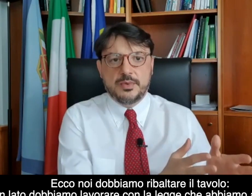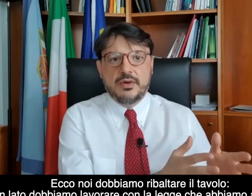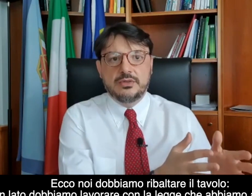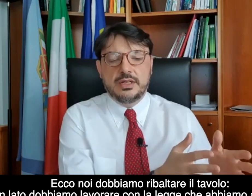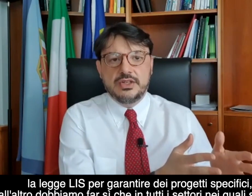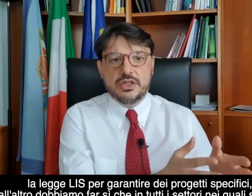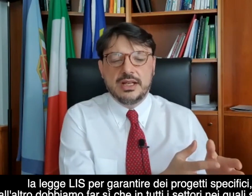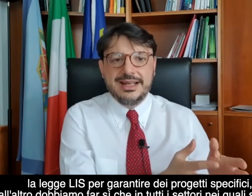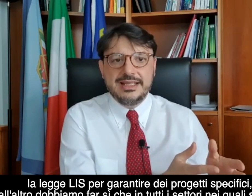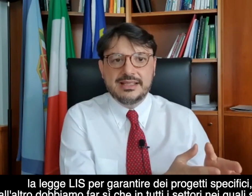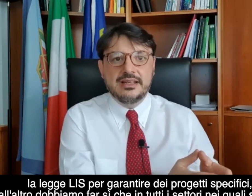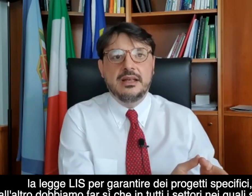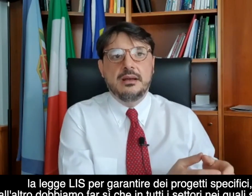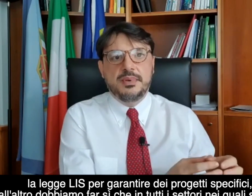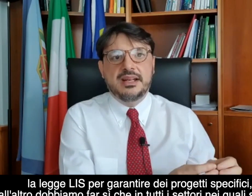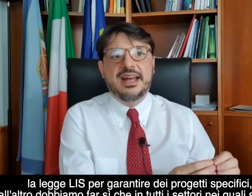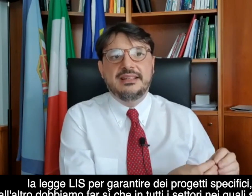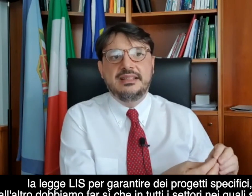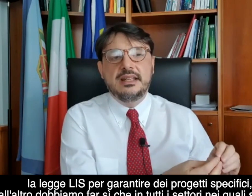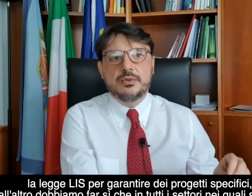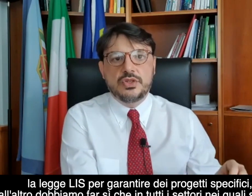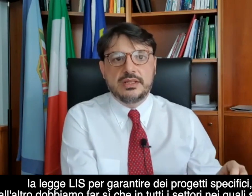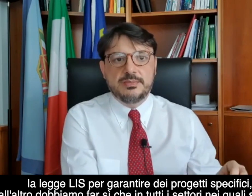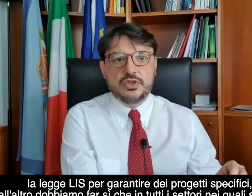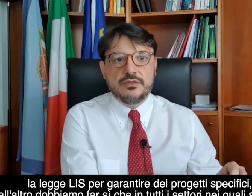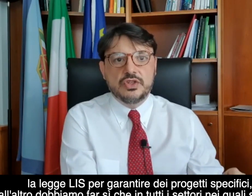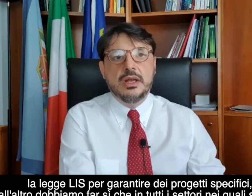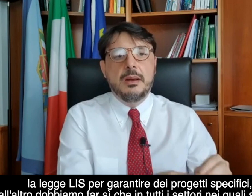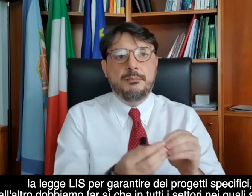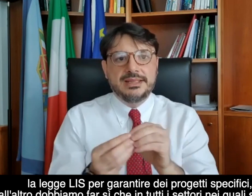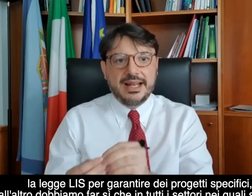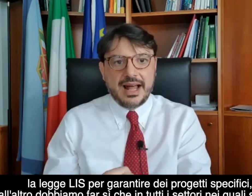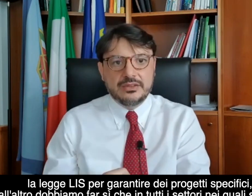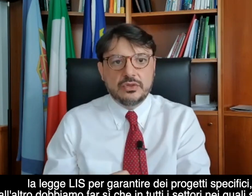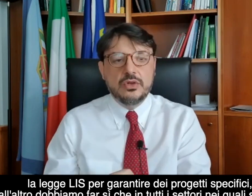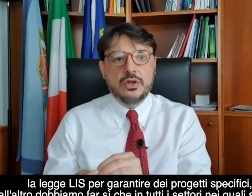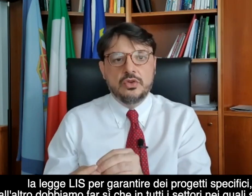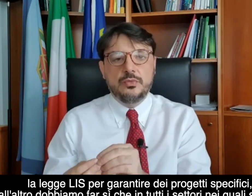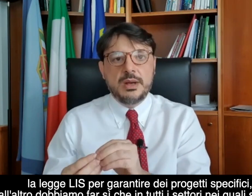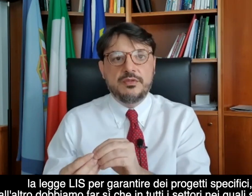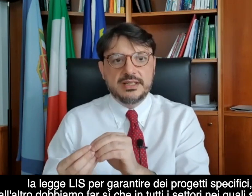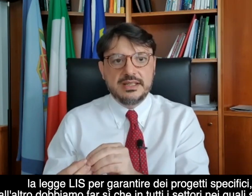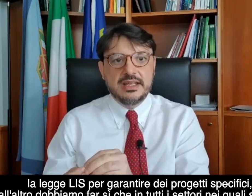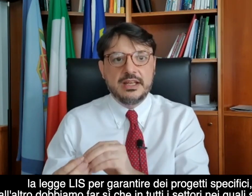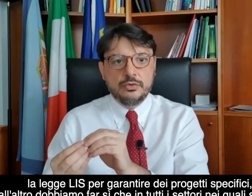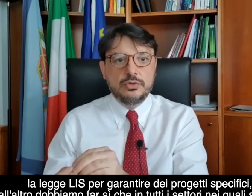la legge liszt per garantire dei progetti specifici ma dall'altro noi dobbiamo far sì che in tutti i settori